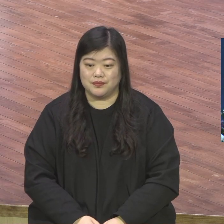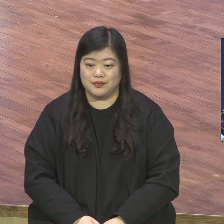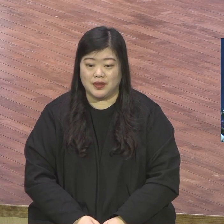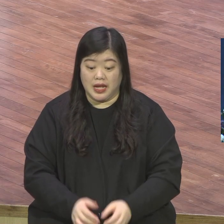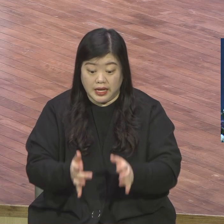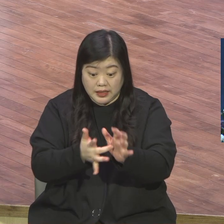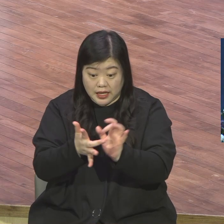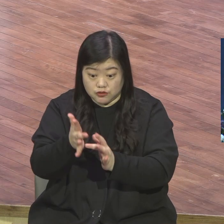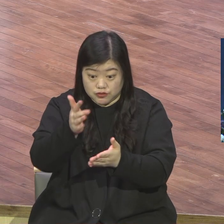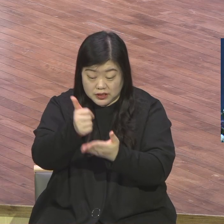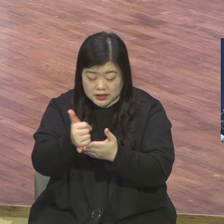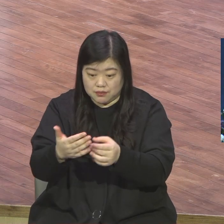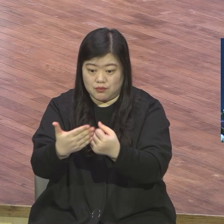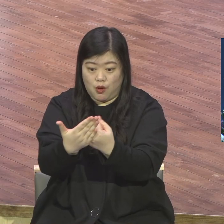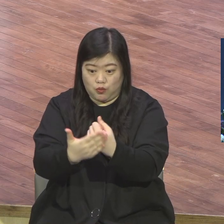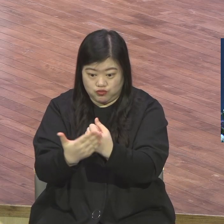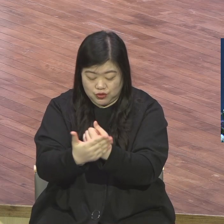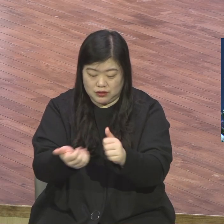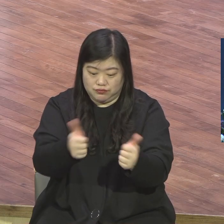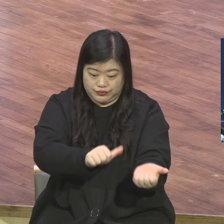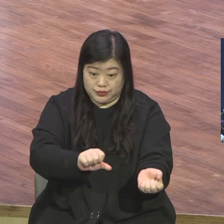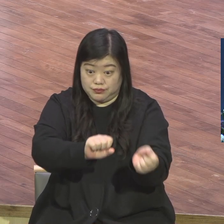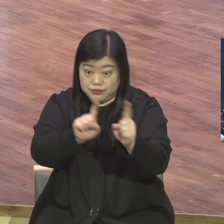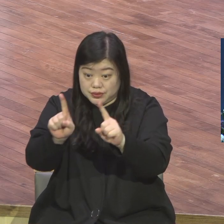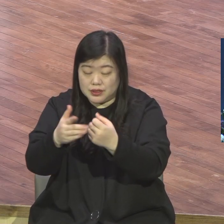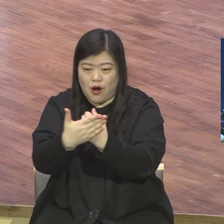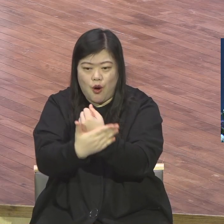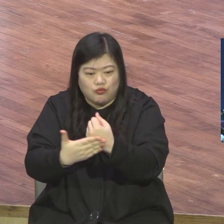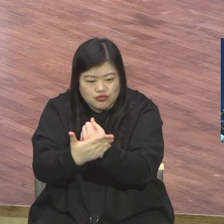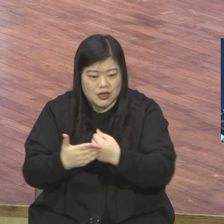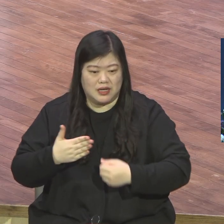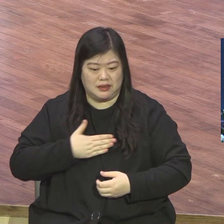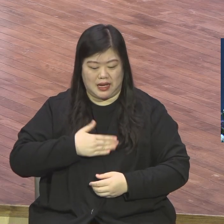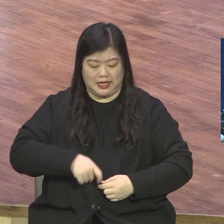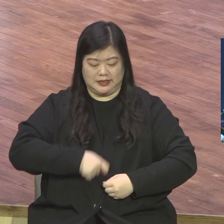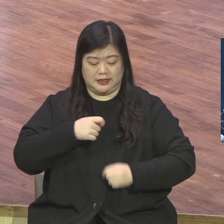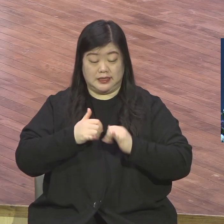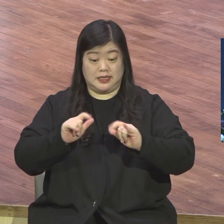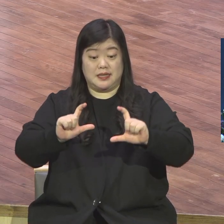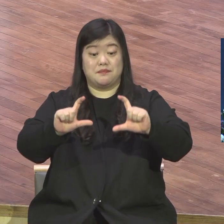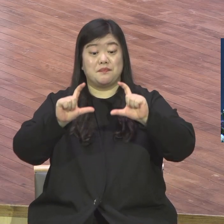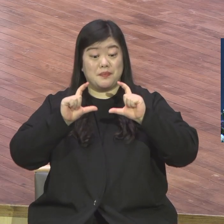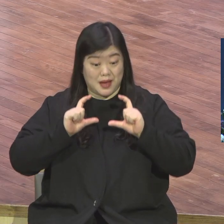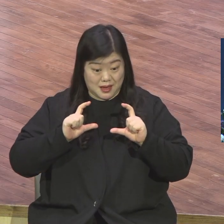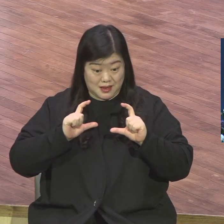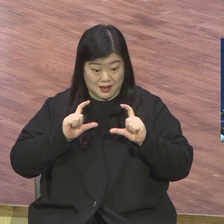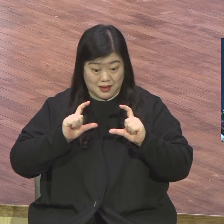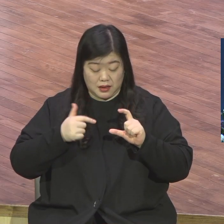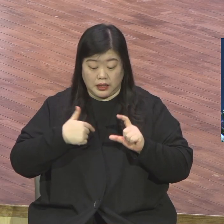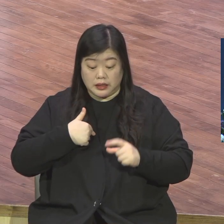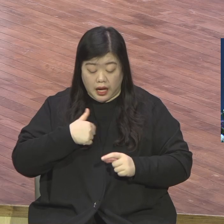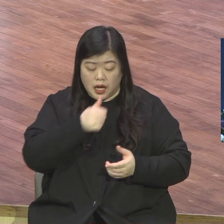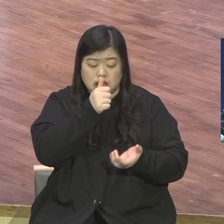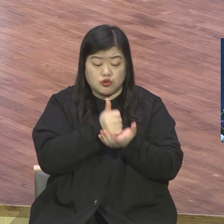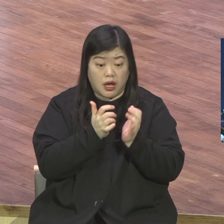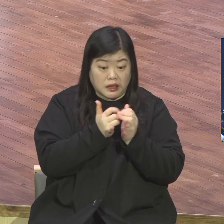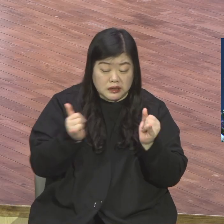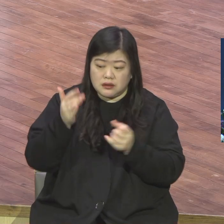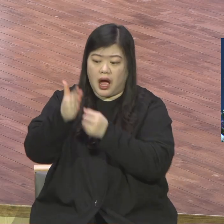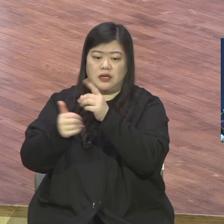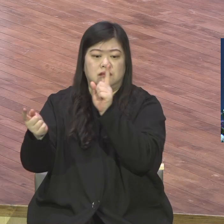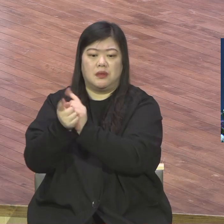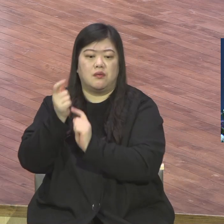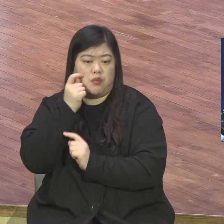이제 만나서 우리 하나님과 함께 화평을 누리자. 얼마나 기쁩니까. 찬양하면서 하나님 말씀 드리면서